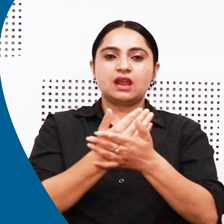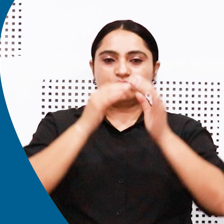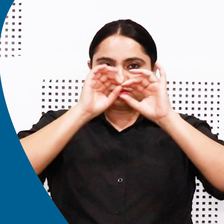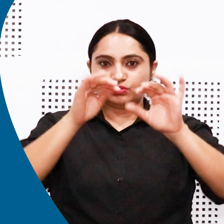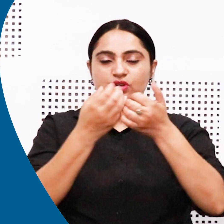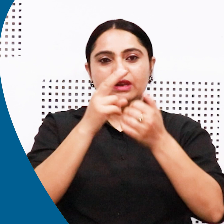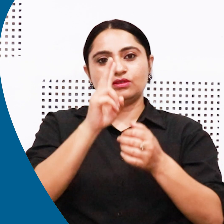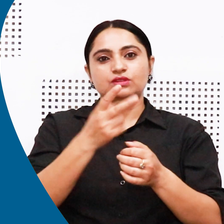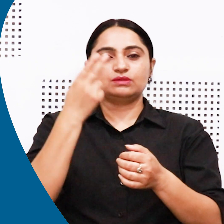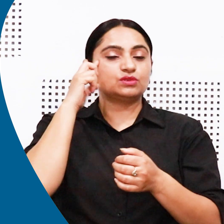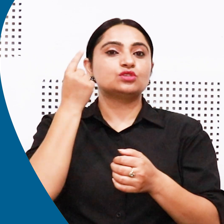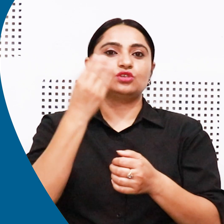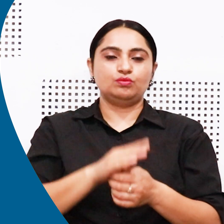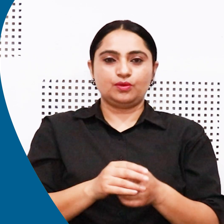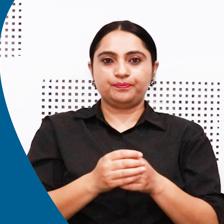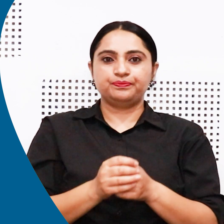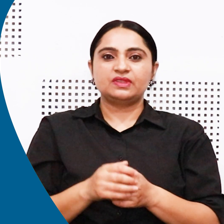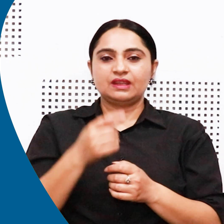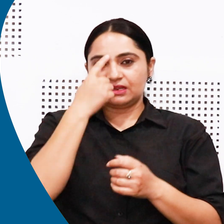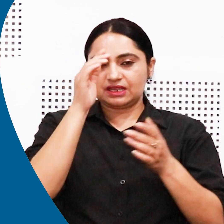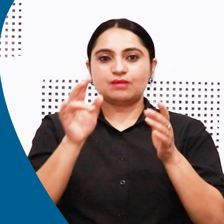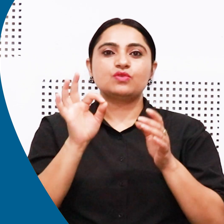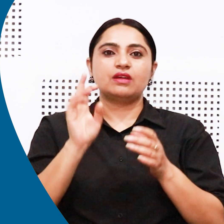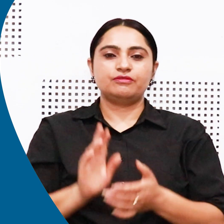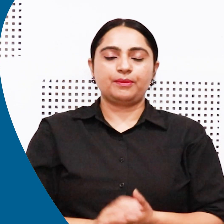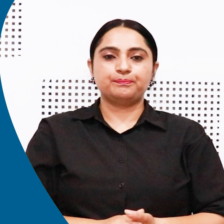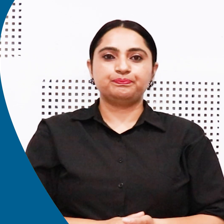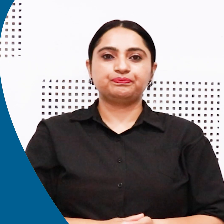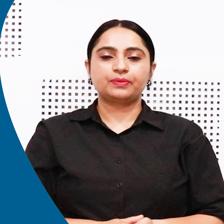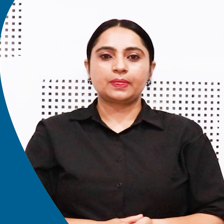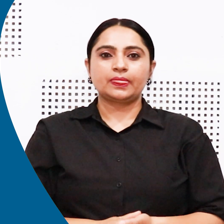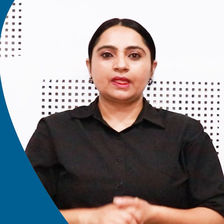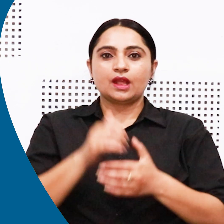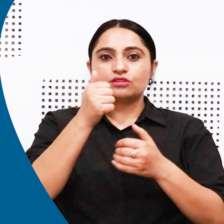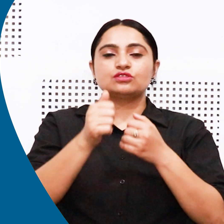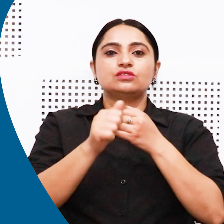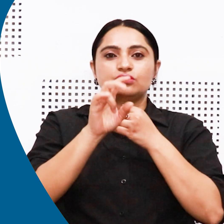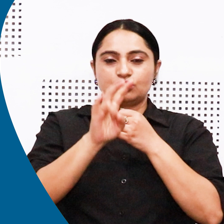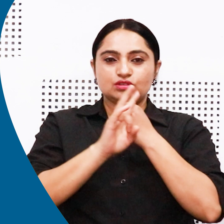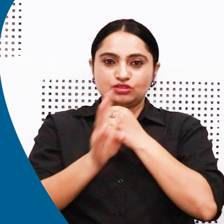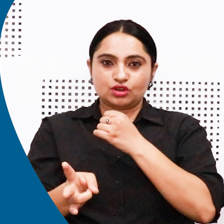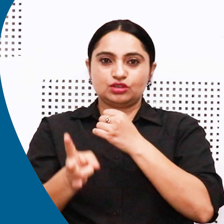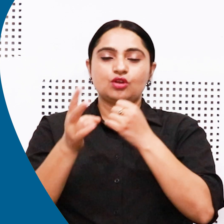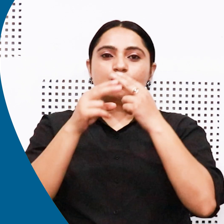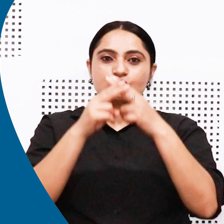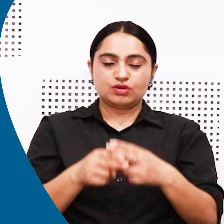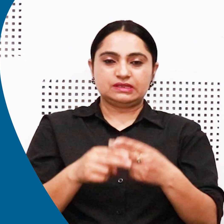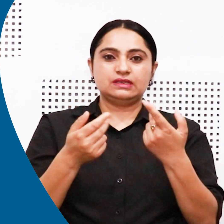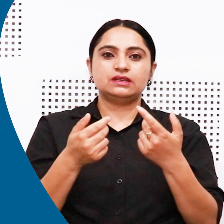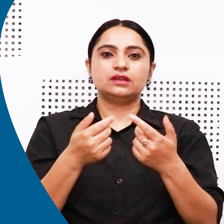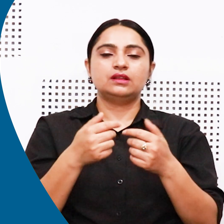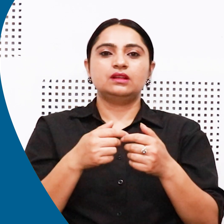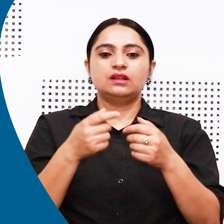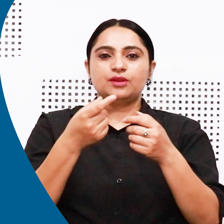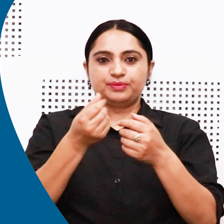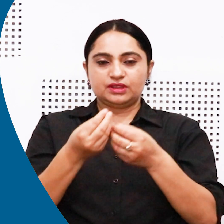भएको छ। ईश्वर साउद, CIN, टिकापुर FM, कैलाली। सशर्तको बजेट कार्यान्वयनको अवस्था र चुनौतीदेखि वित्तीय